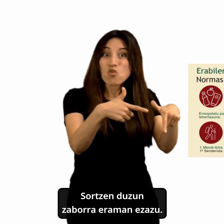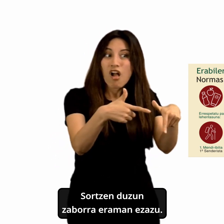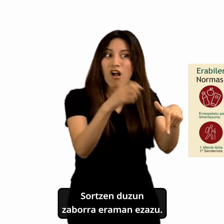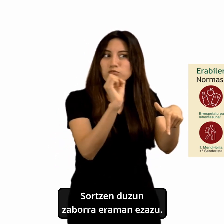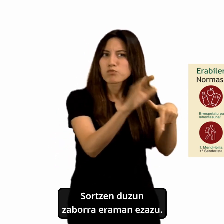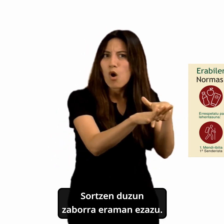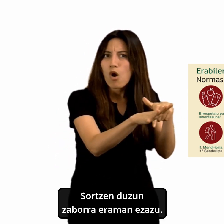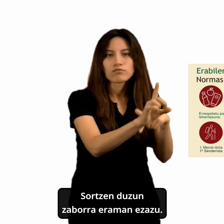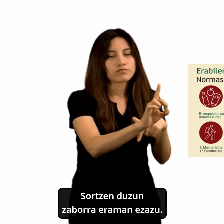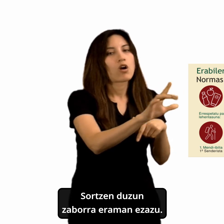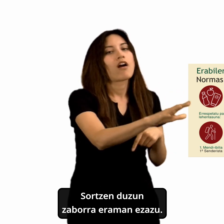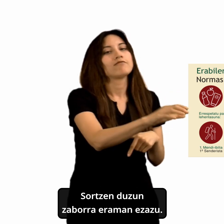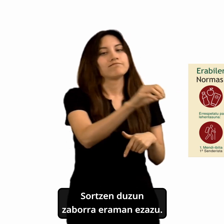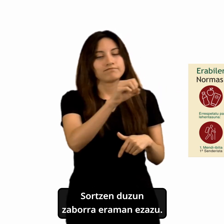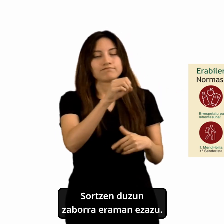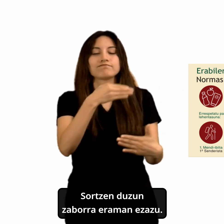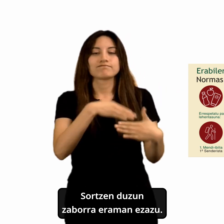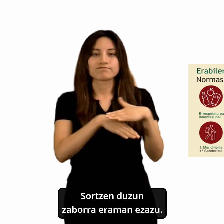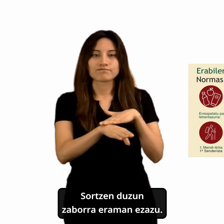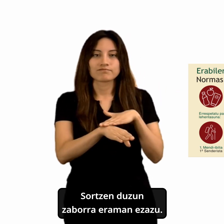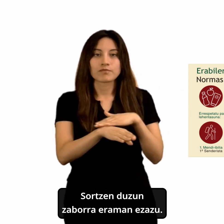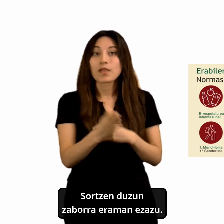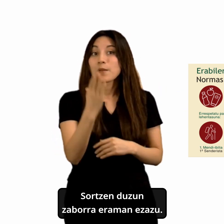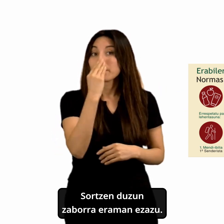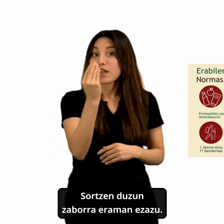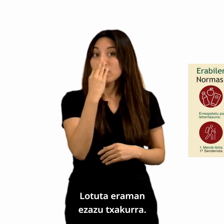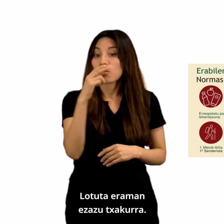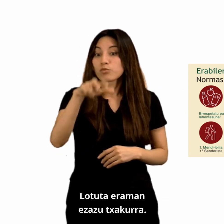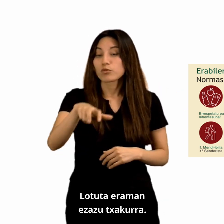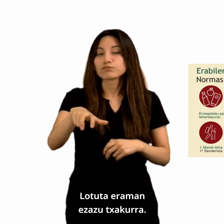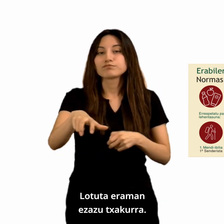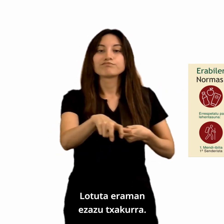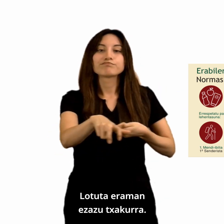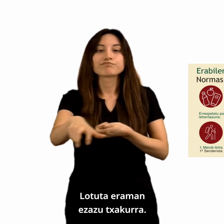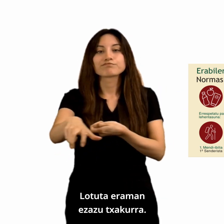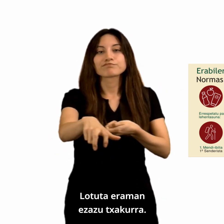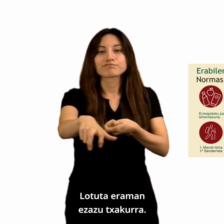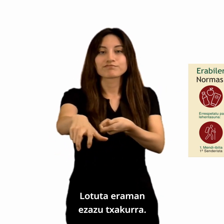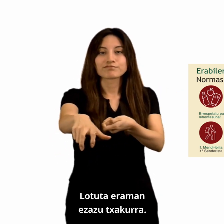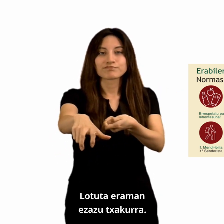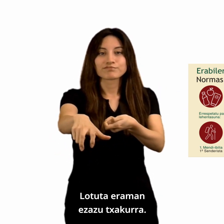zaborra eraman ezazu. Lotuta eraman ezazu txakurra.